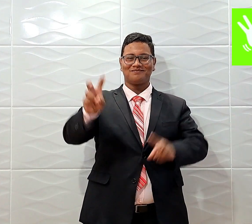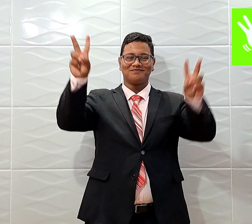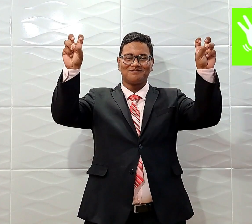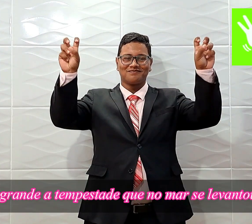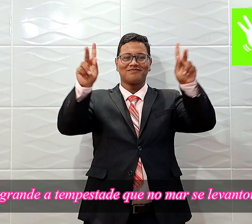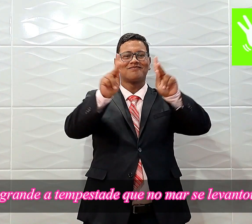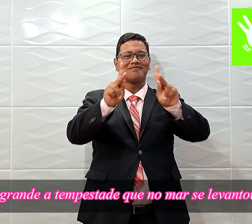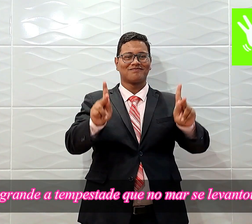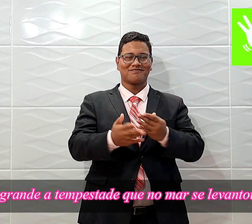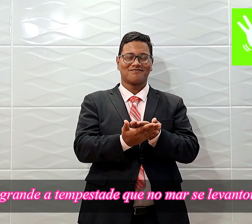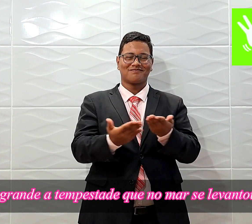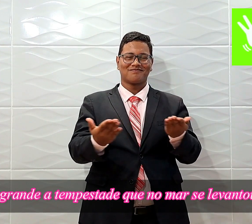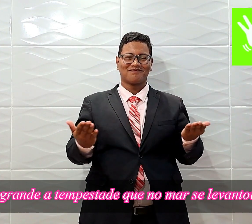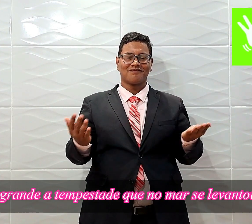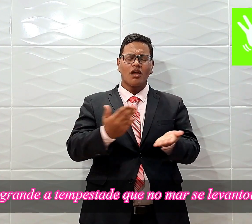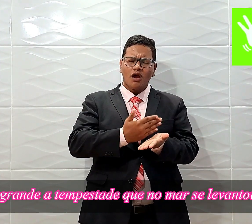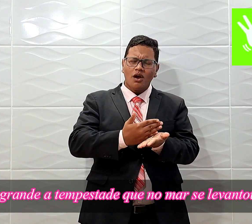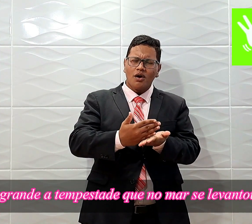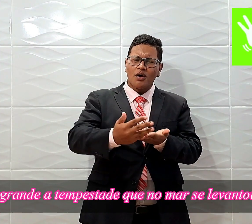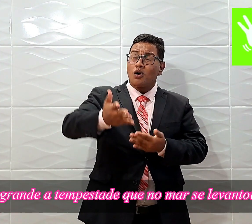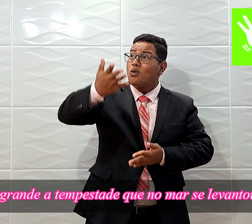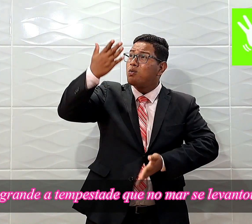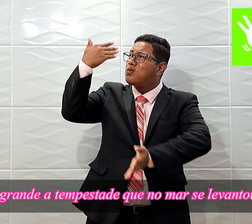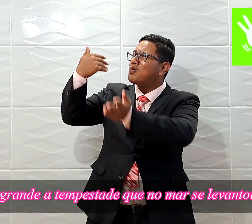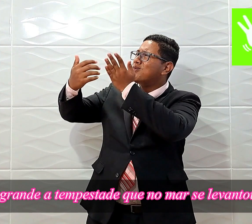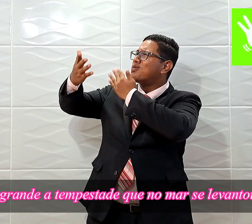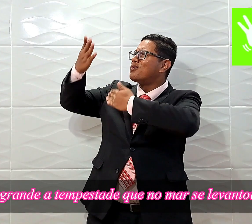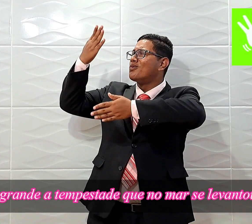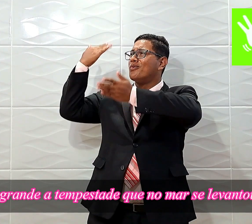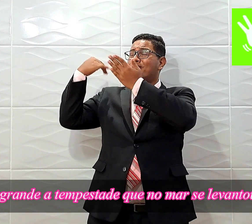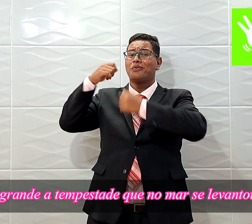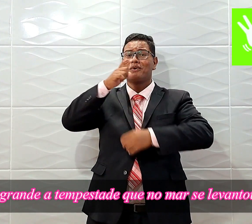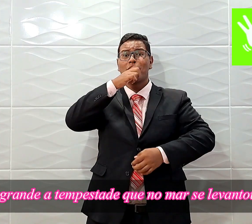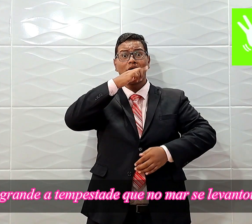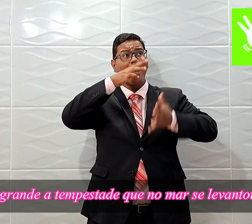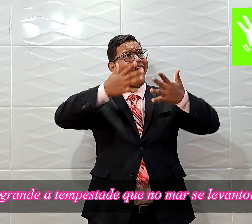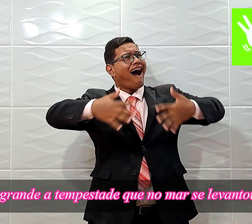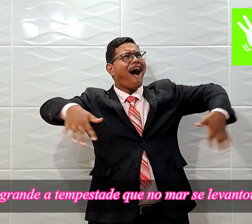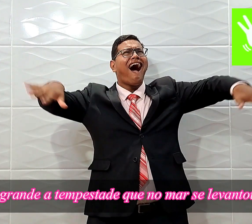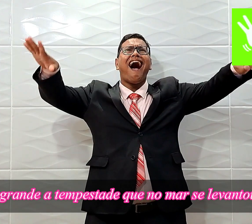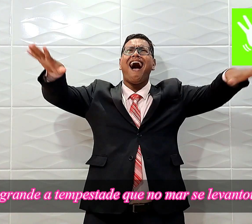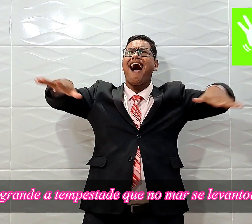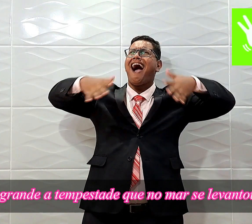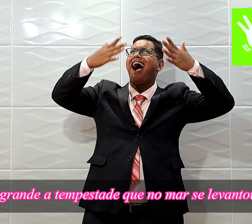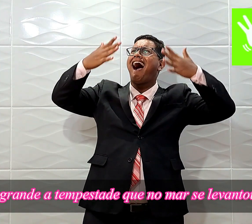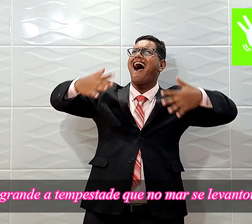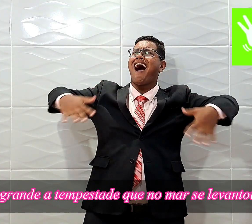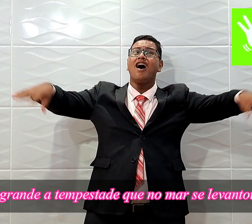Foi grande a tempestade E no mar se